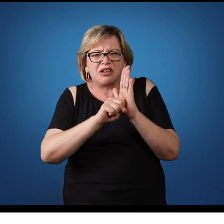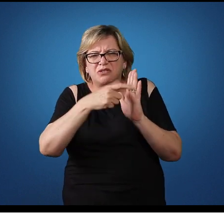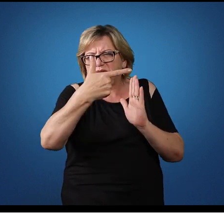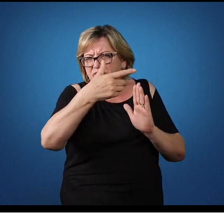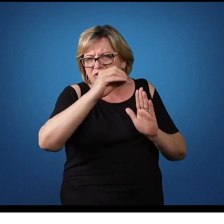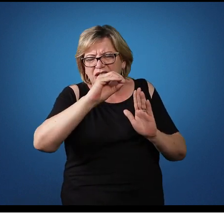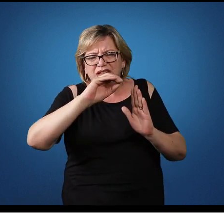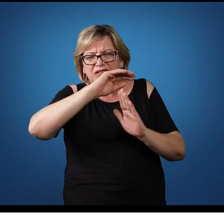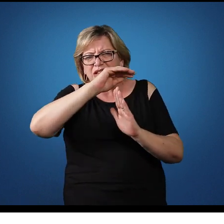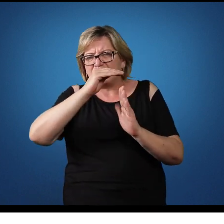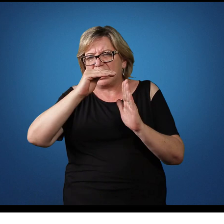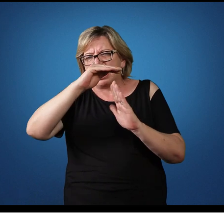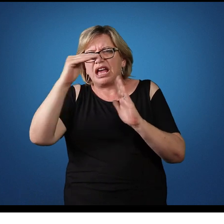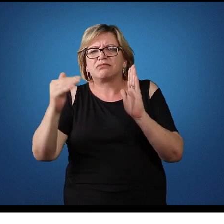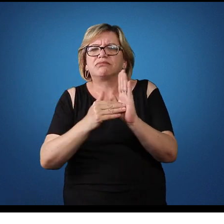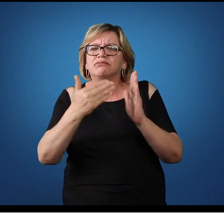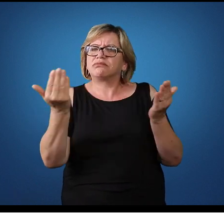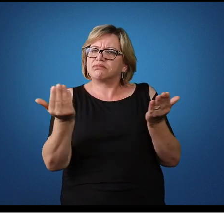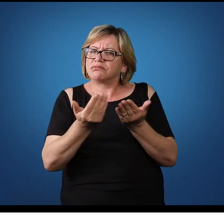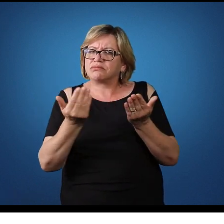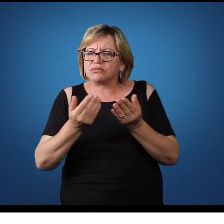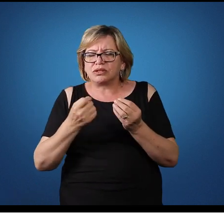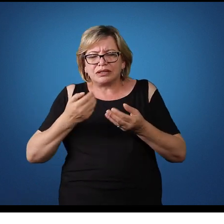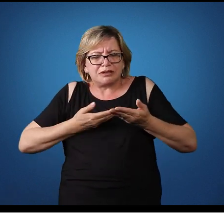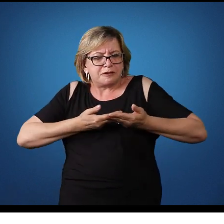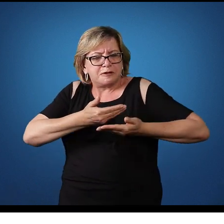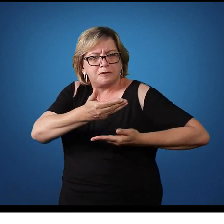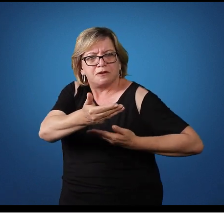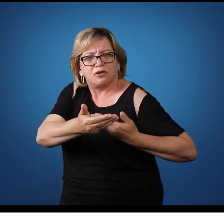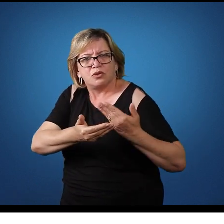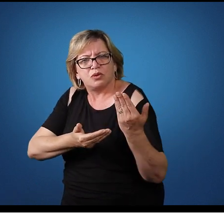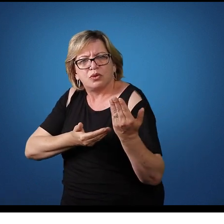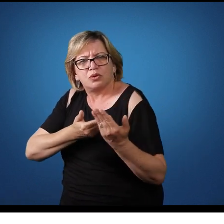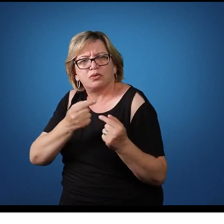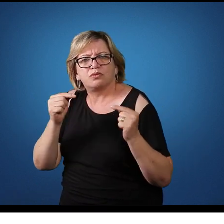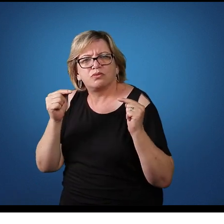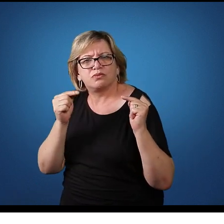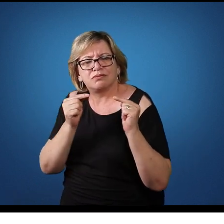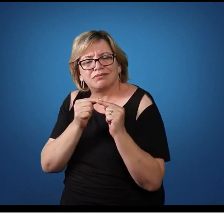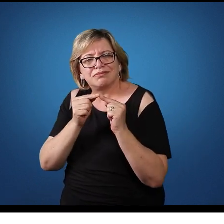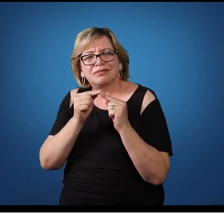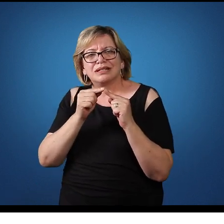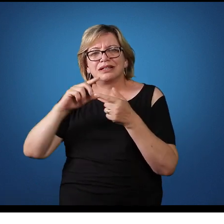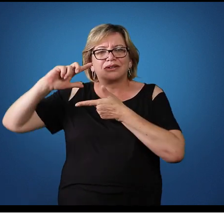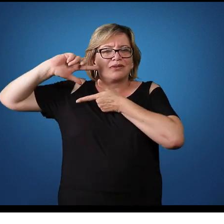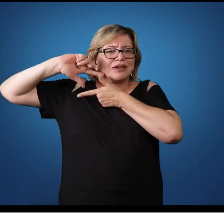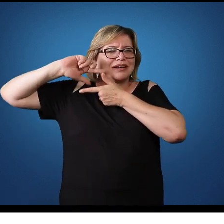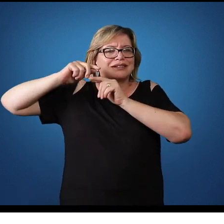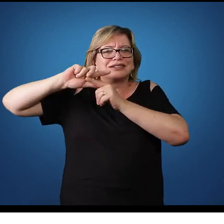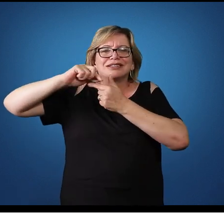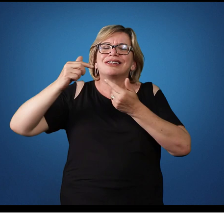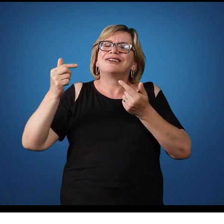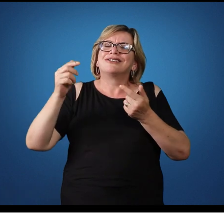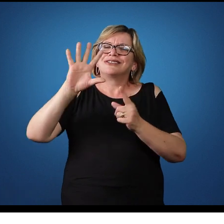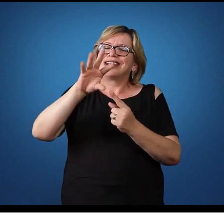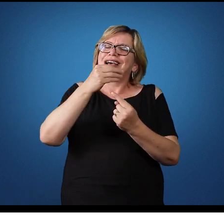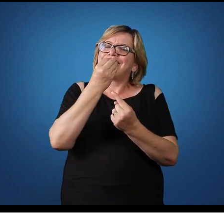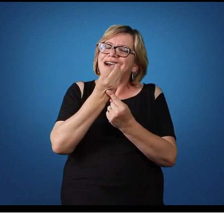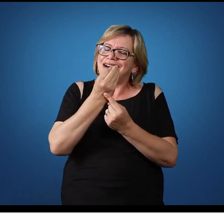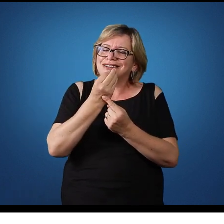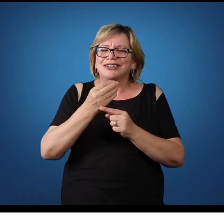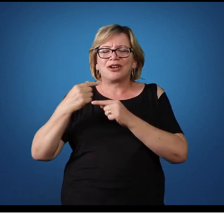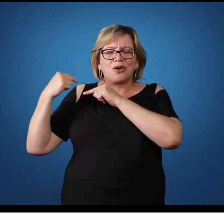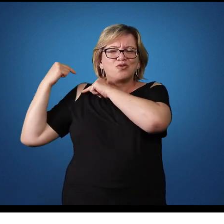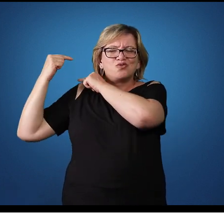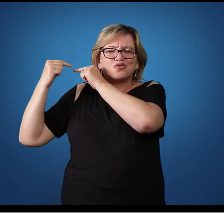hoje, e que se religa, que se relaciona com toda a tradição da arte ocidental, pelo menos desde a Grécia Antiga